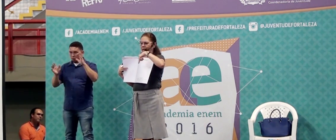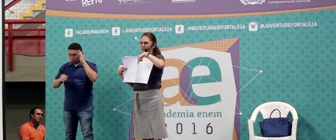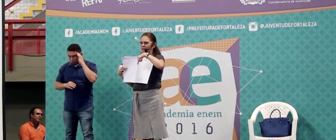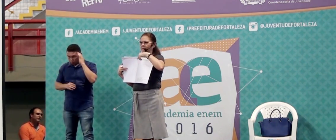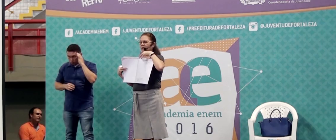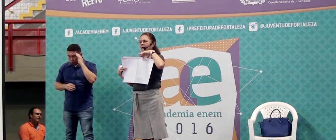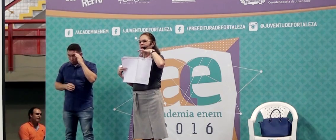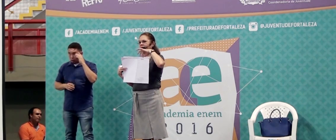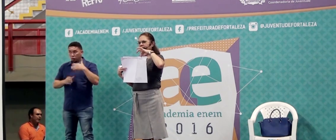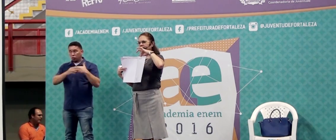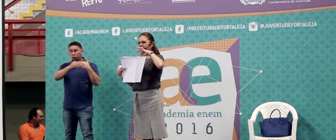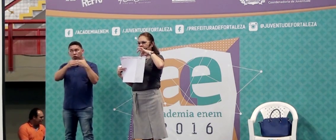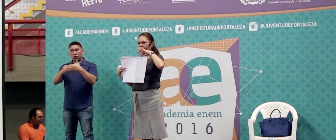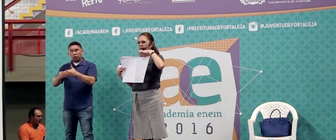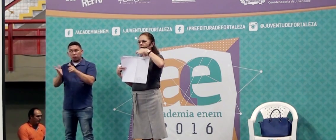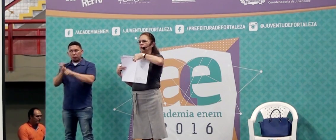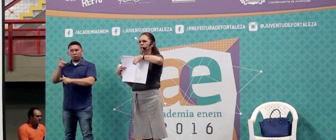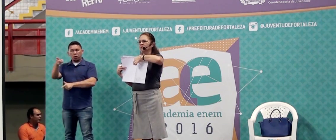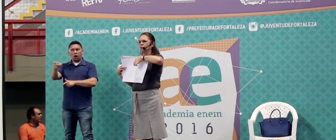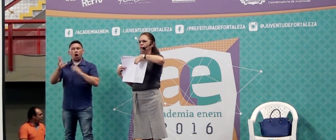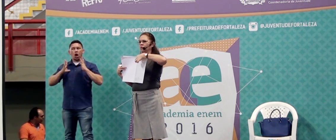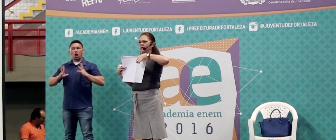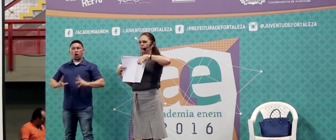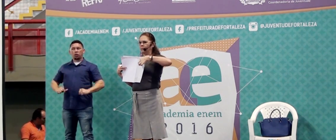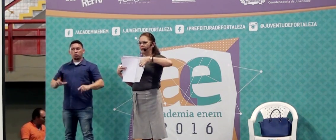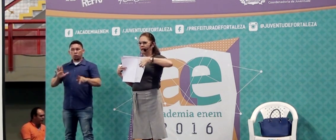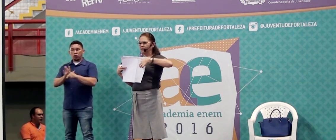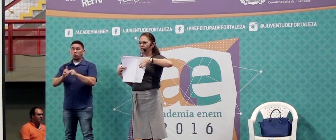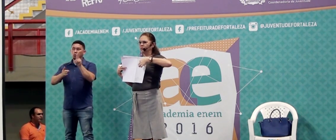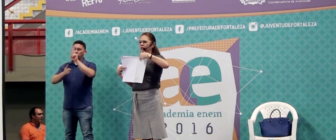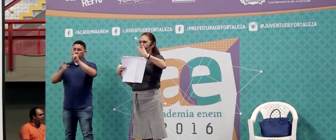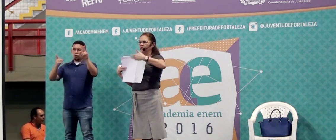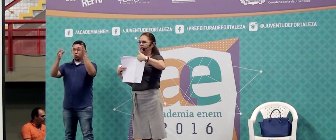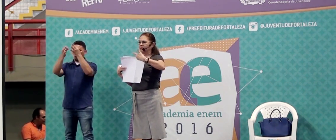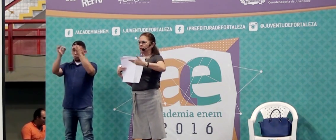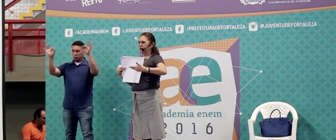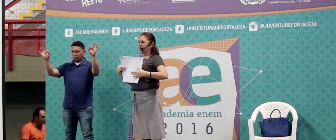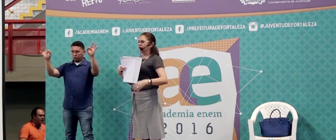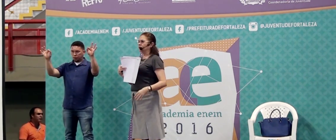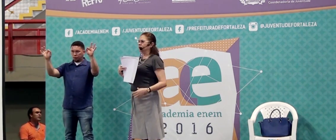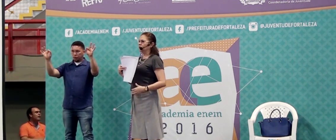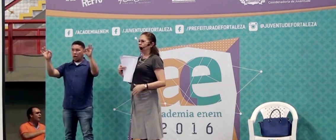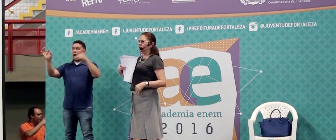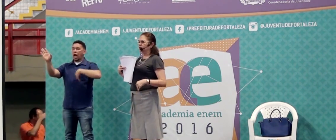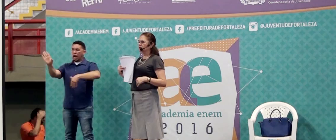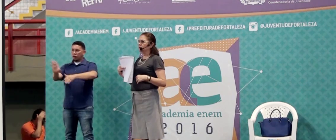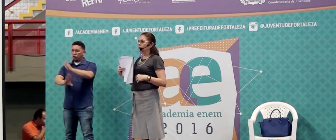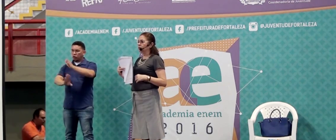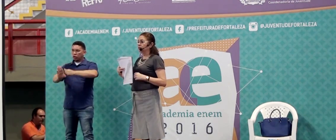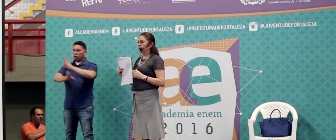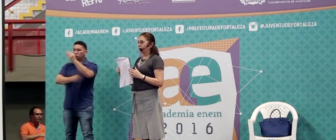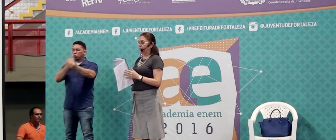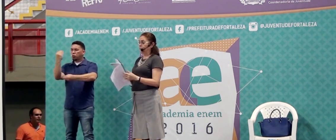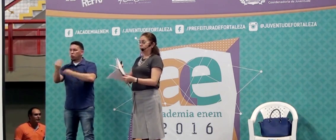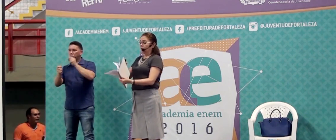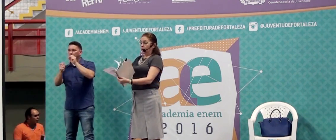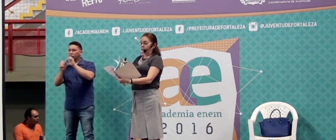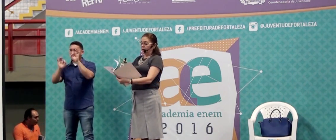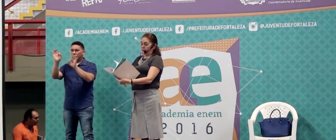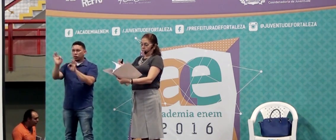trazer para a academia é essa aqui, com seu nome completo, e eu vou dar as orientações como vocês vão